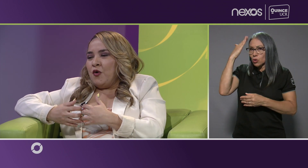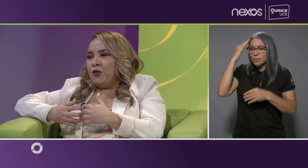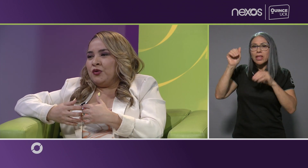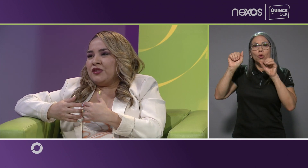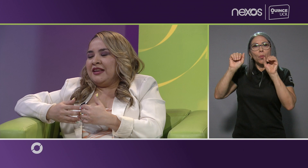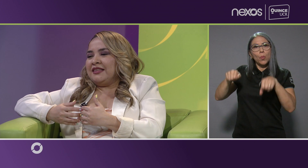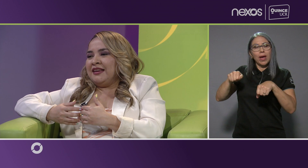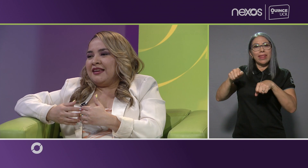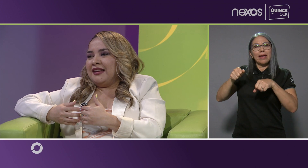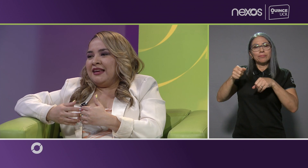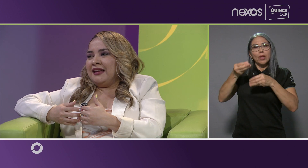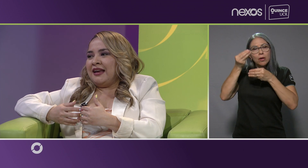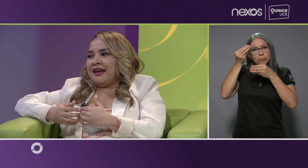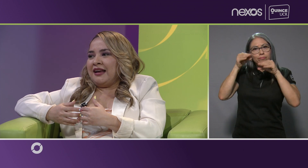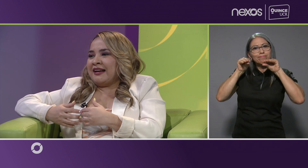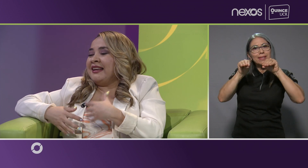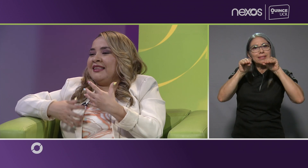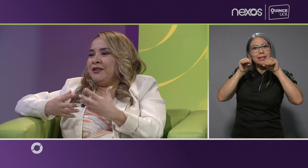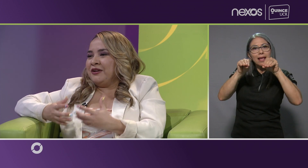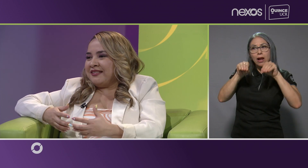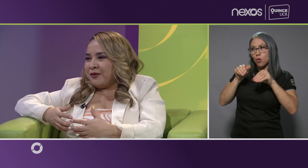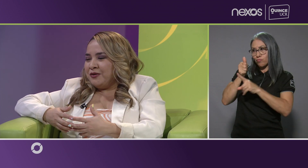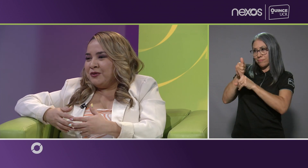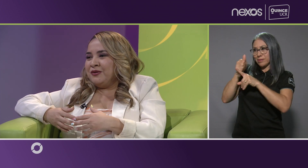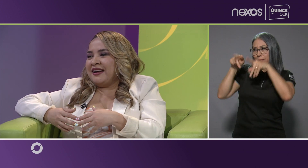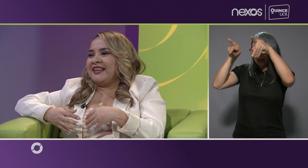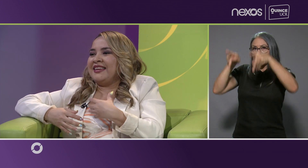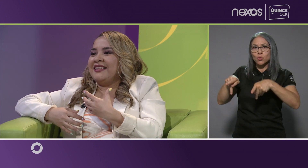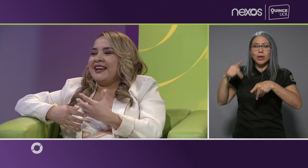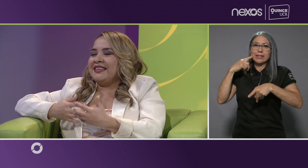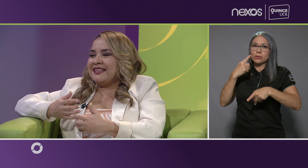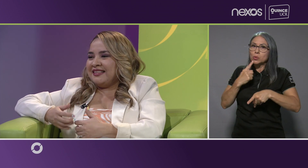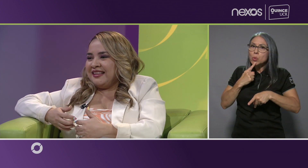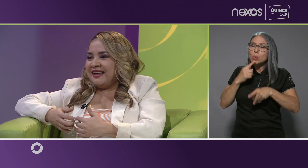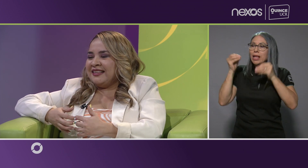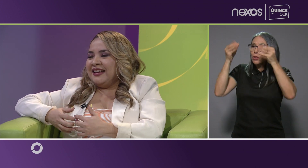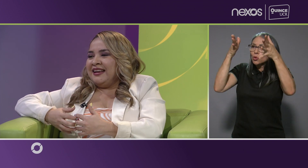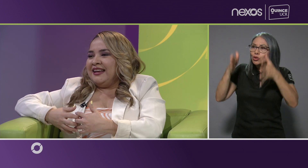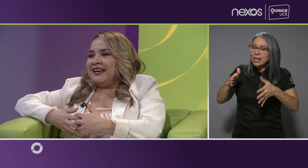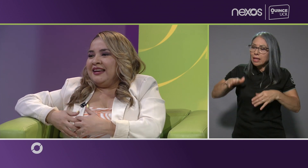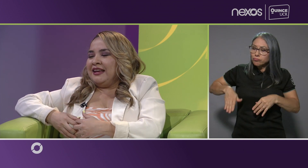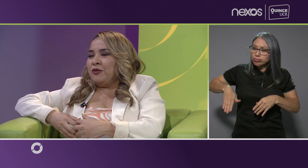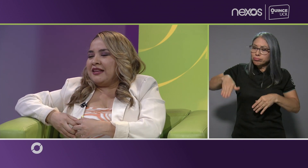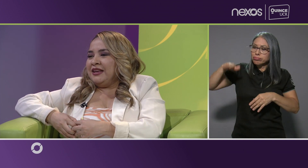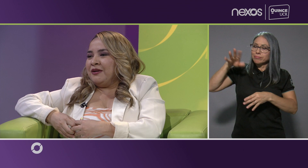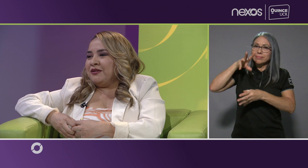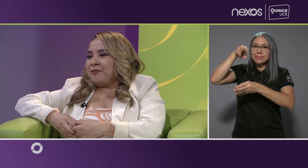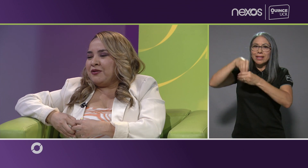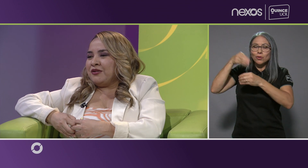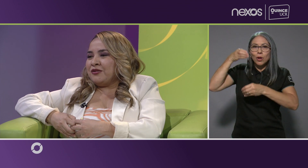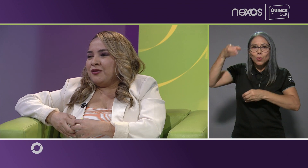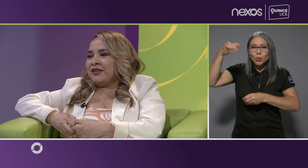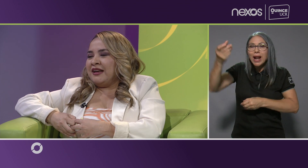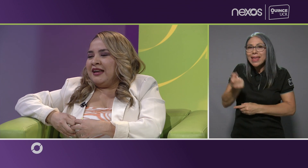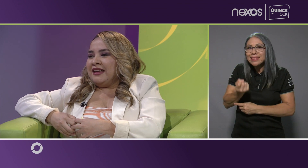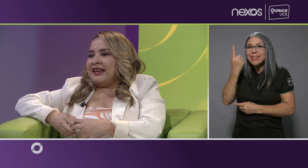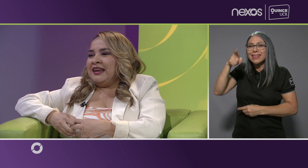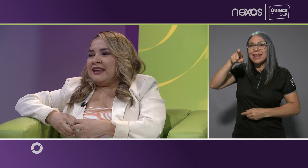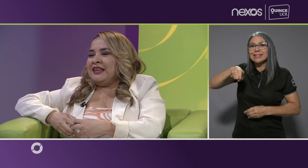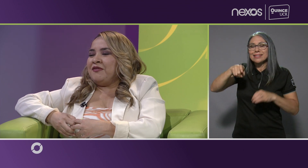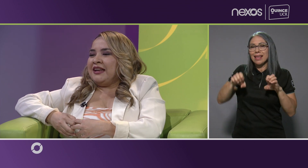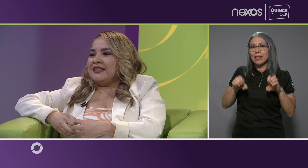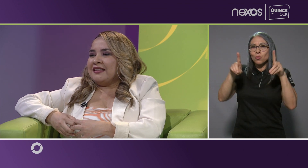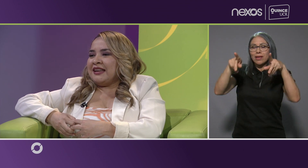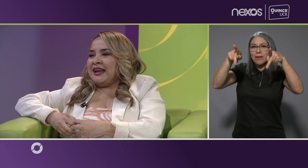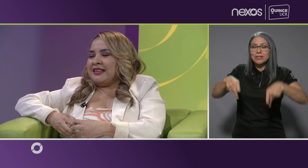transmita un docente que ha crecido en esta cultura, que entiende la necesidad educativa de una persona sorda?